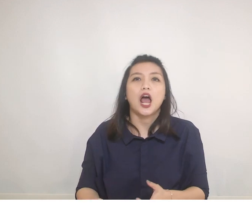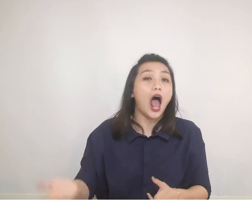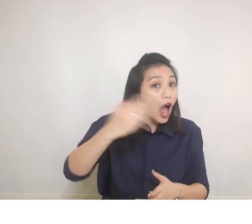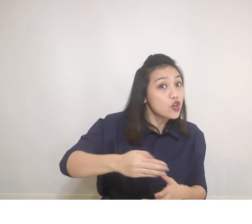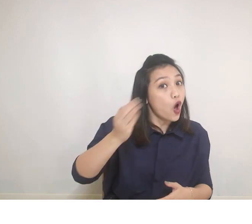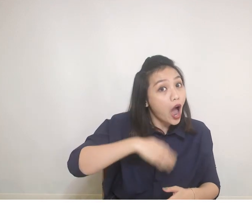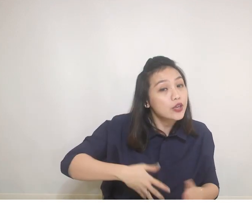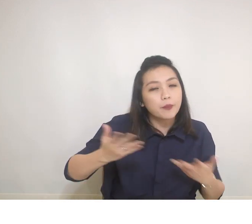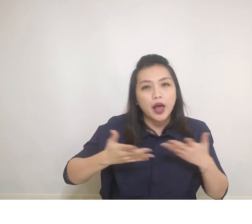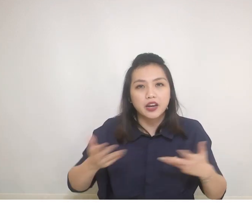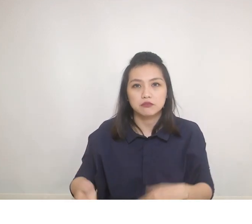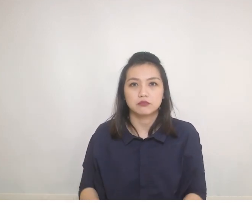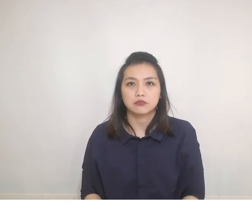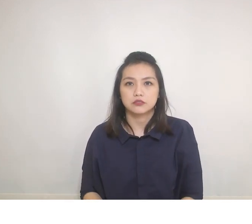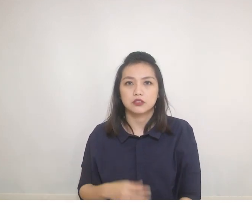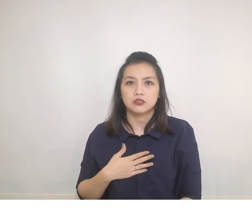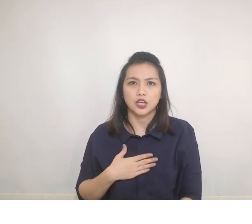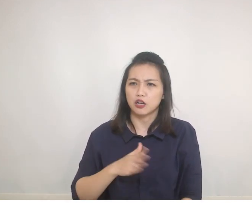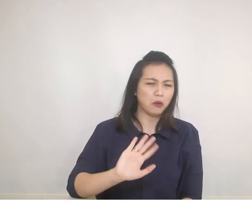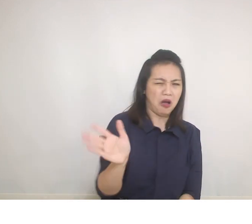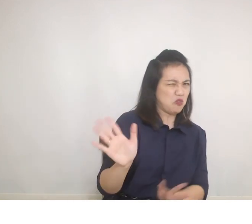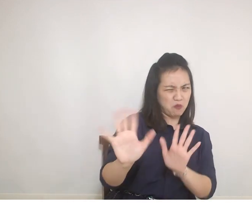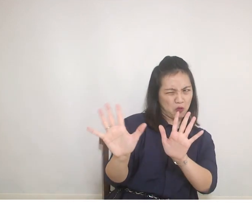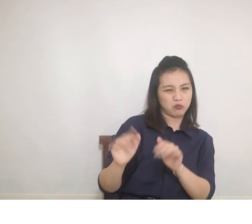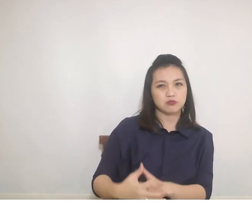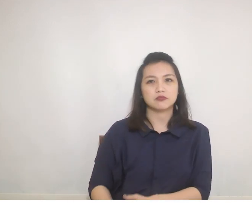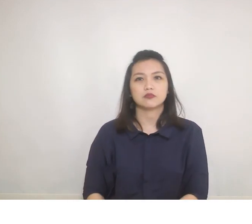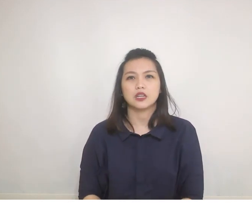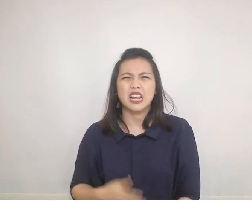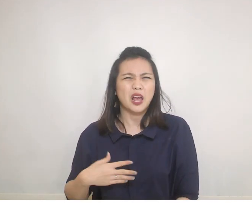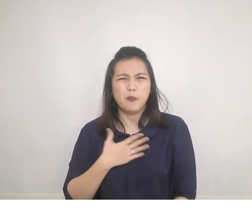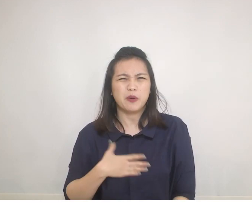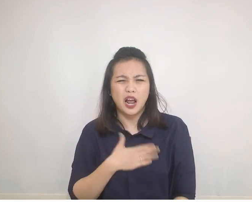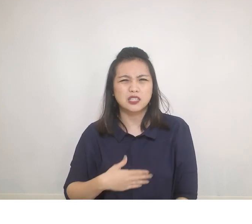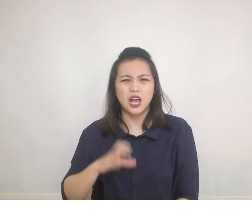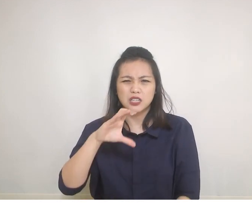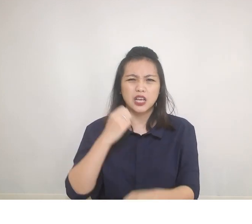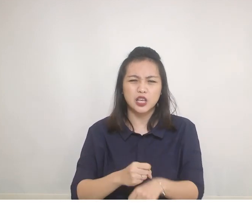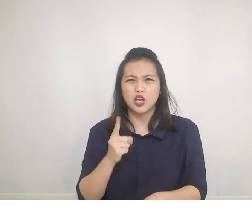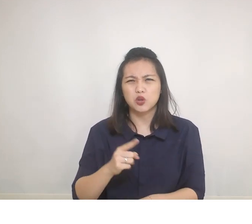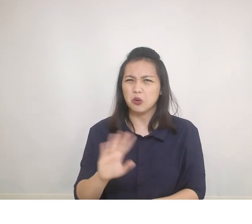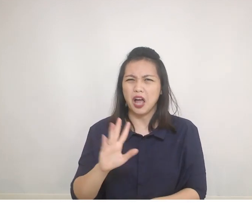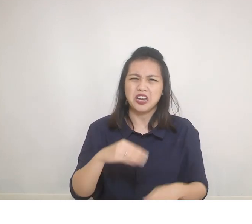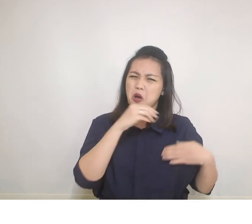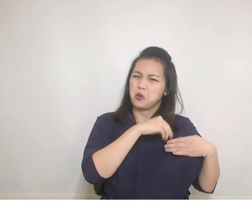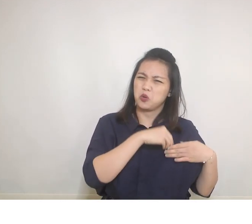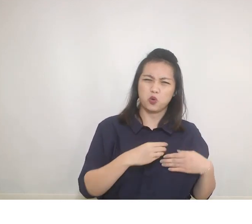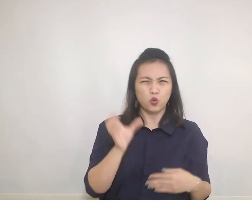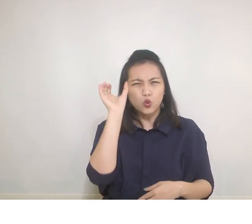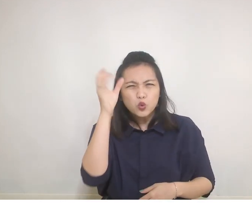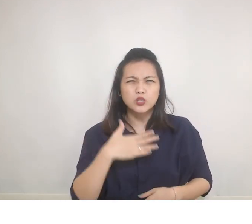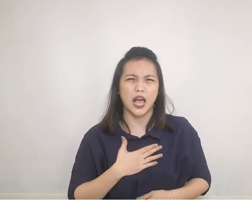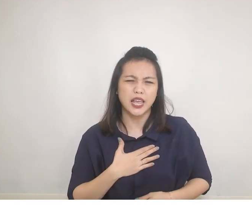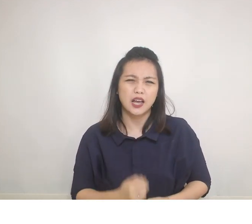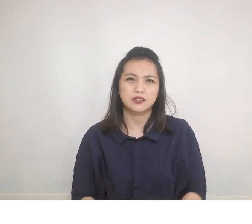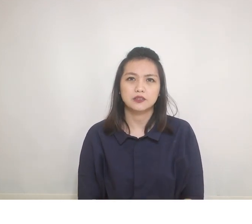waktu, pekerjaannya harus ditinggalkan. Dan berkorban dapat, juga ya? Berkorban, tidak dapat uang soalnya ya kan, betul.